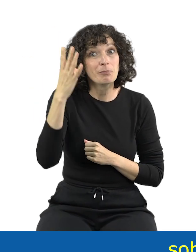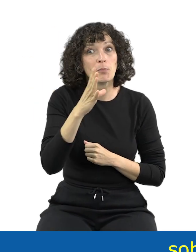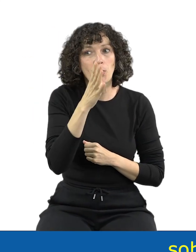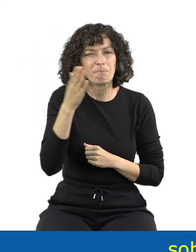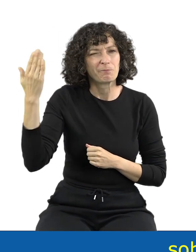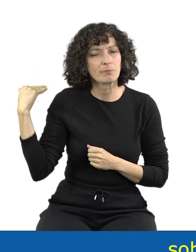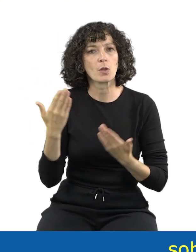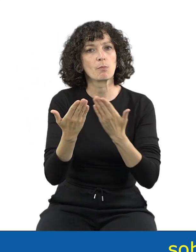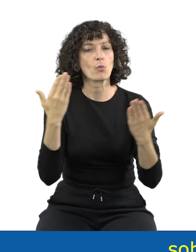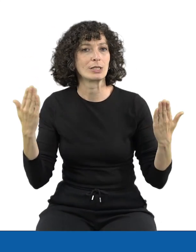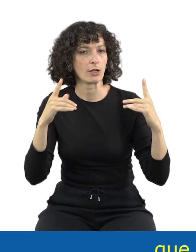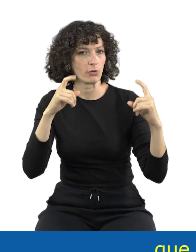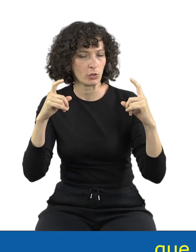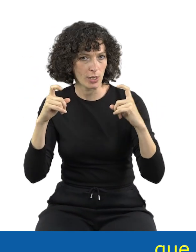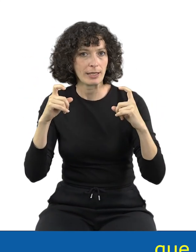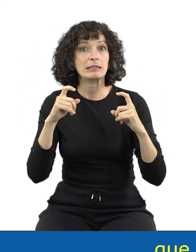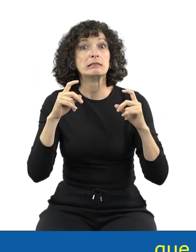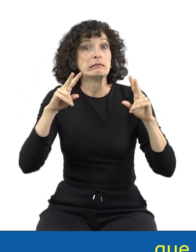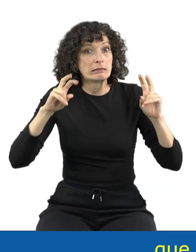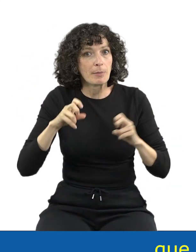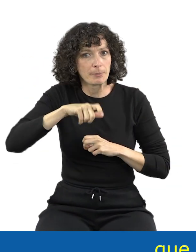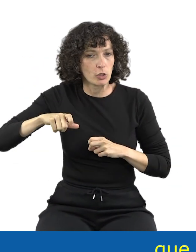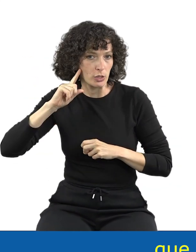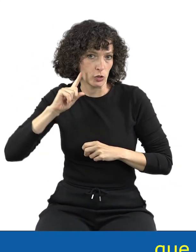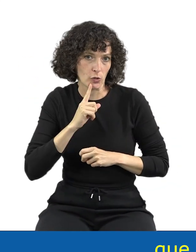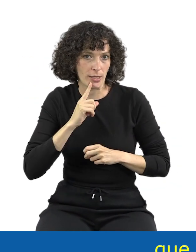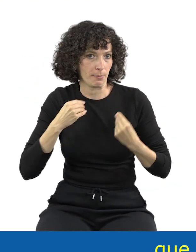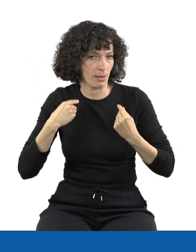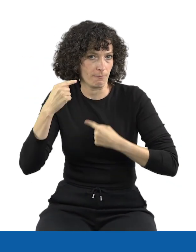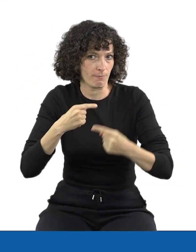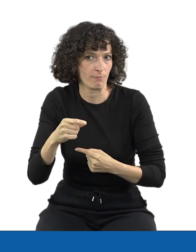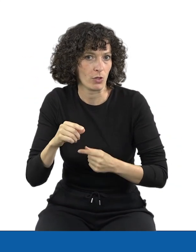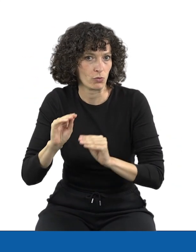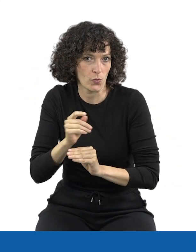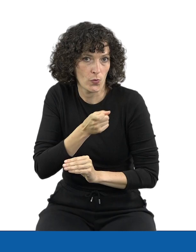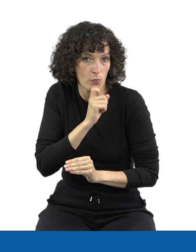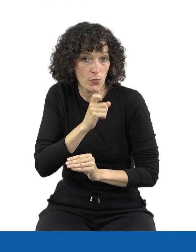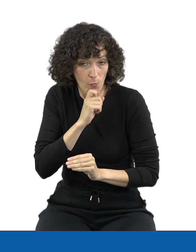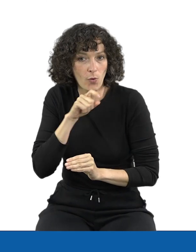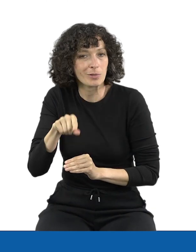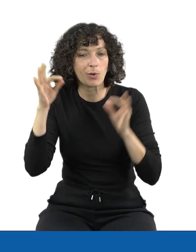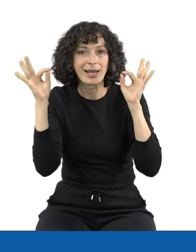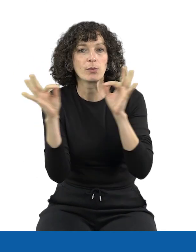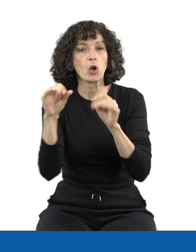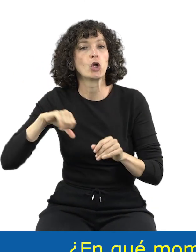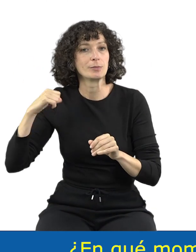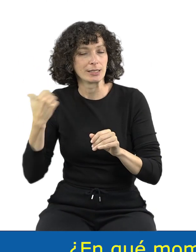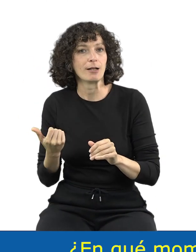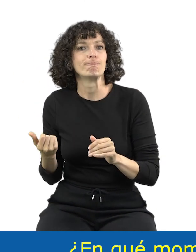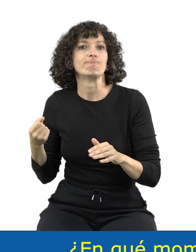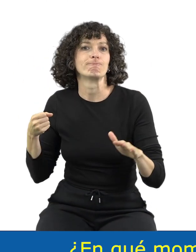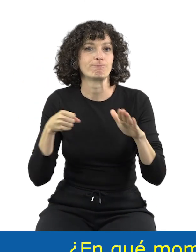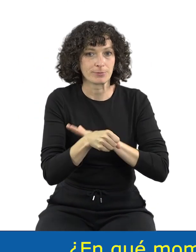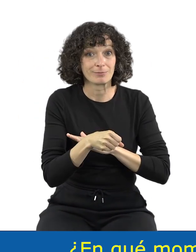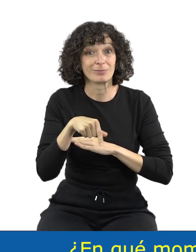la realidad de las personas sordas que Aransburg llevó precisamente al hospital. Accesibilidad frente al silencio. ¿En